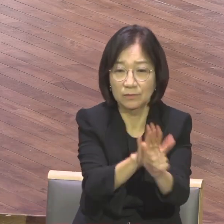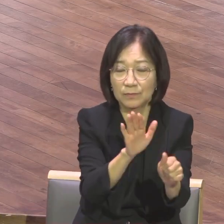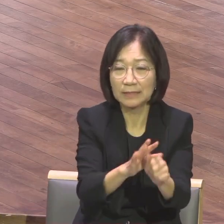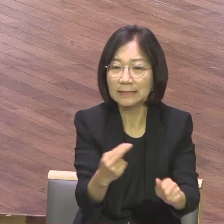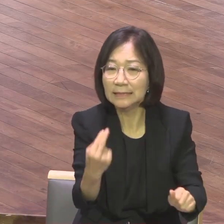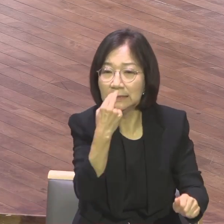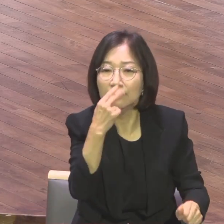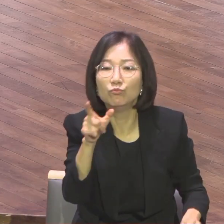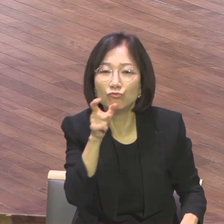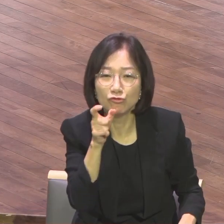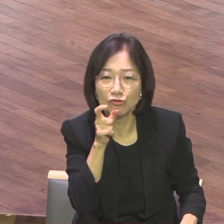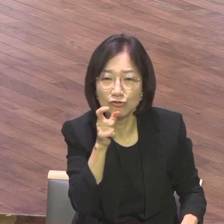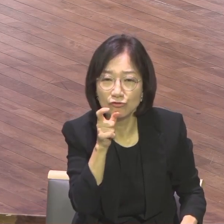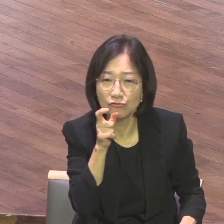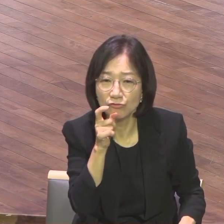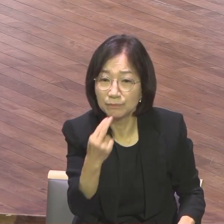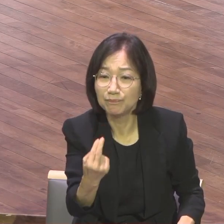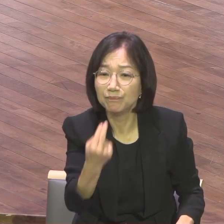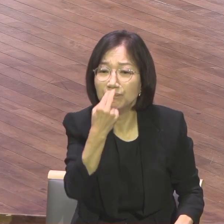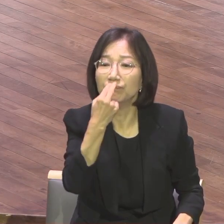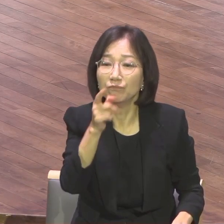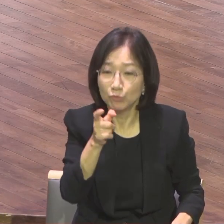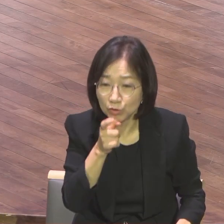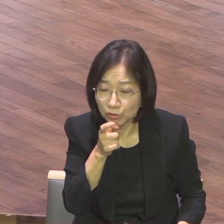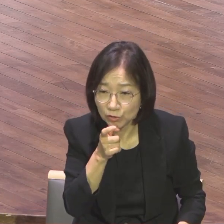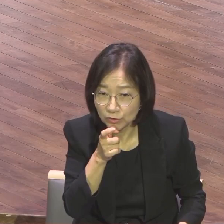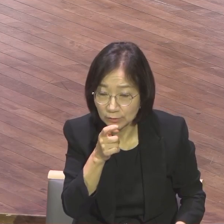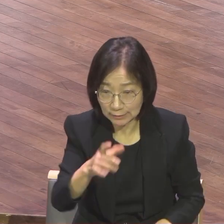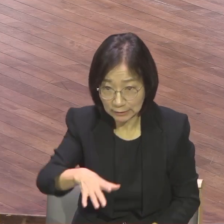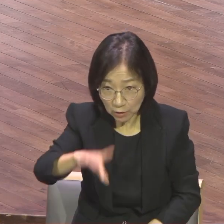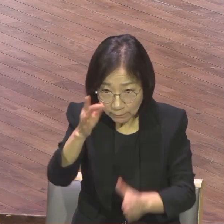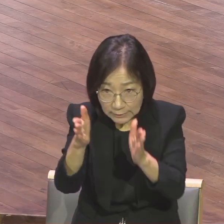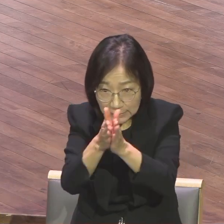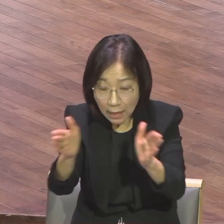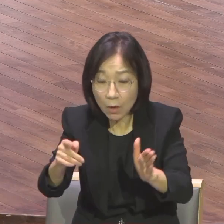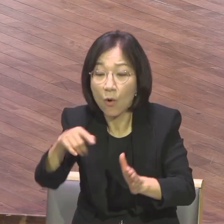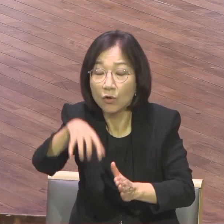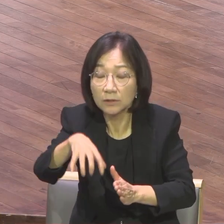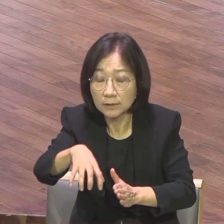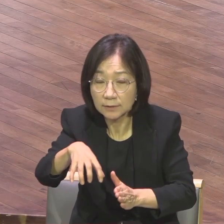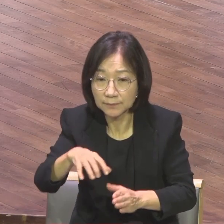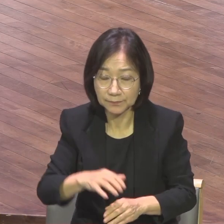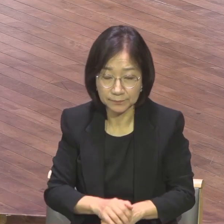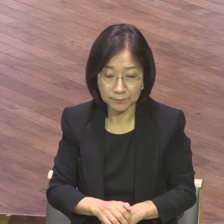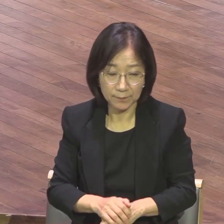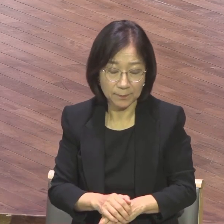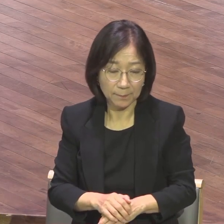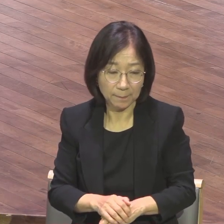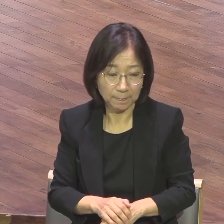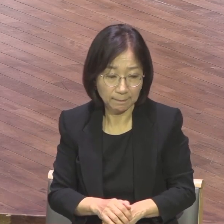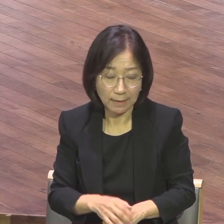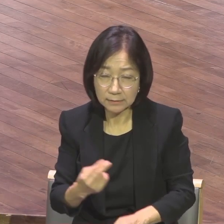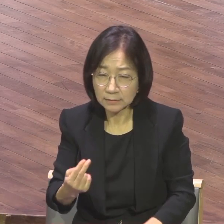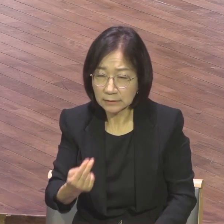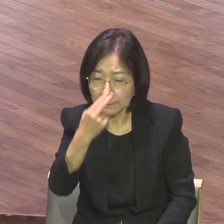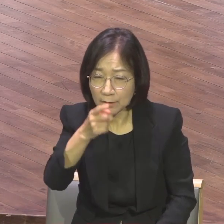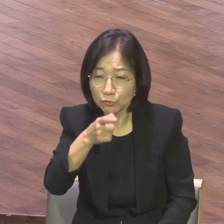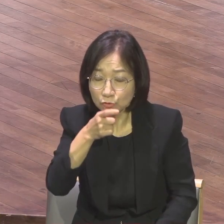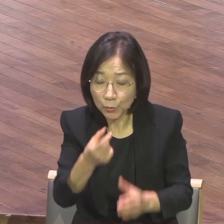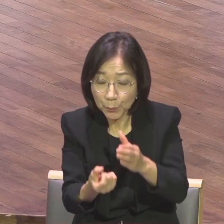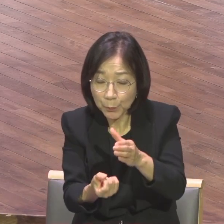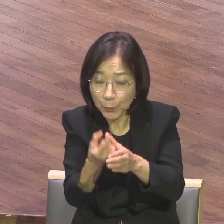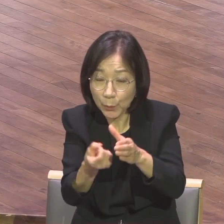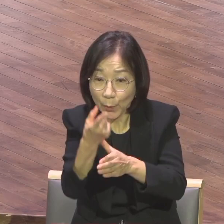특별히 생명수가 어디서부터 흘러나왔는가가 중요합니다. 본문에 보면 생명수가